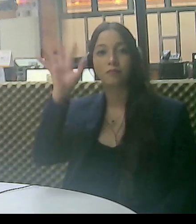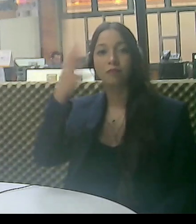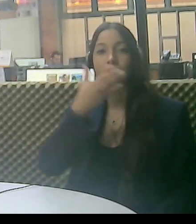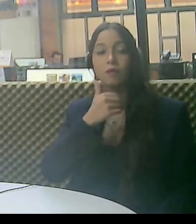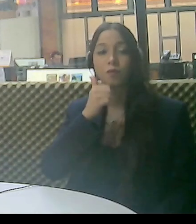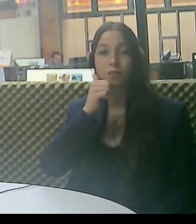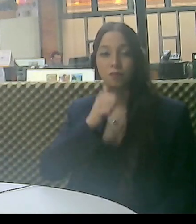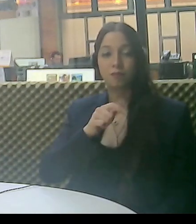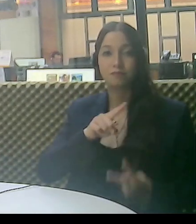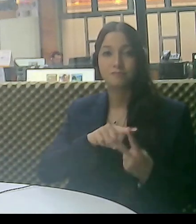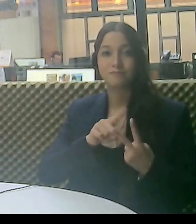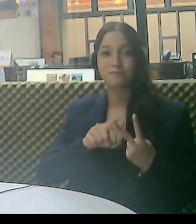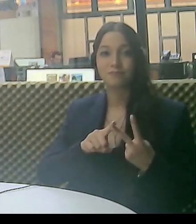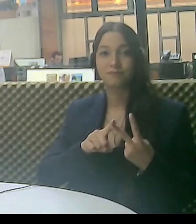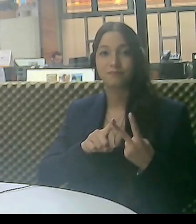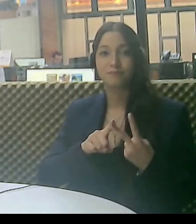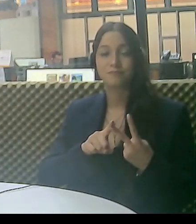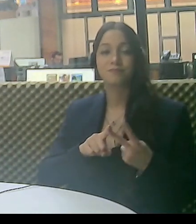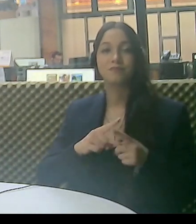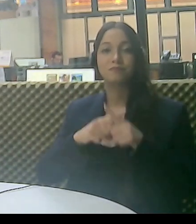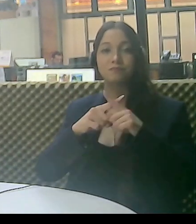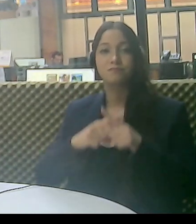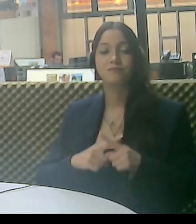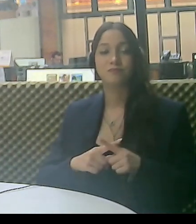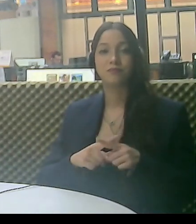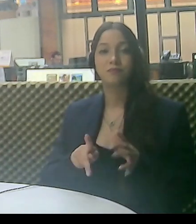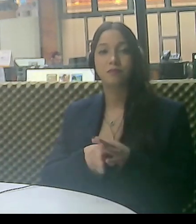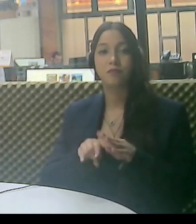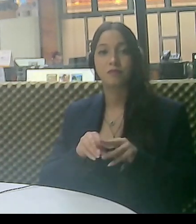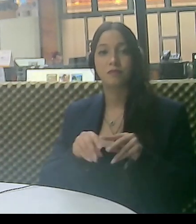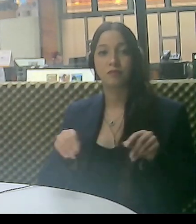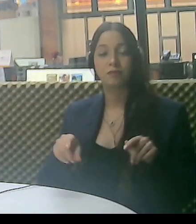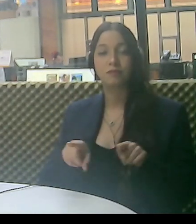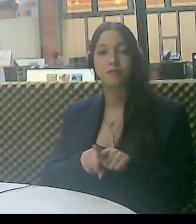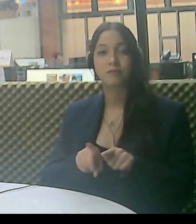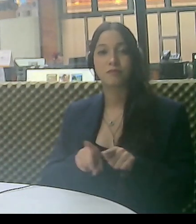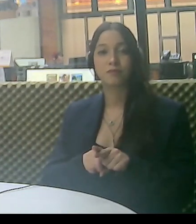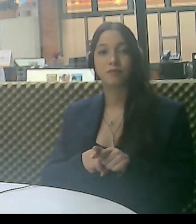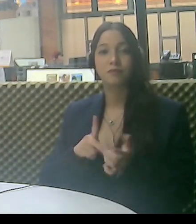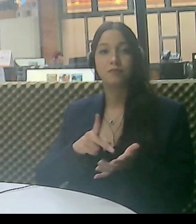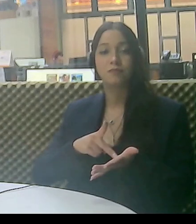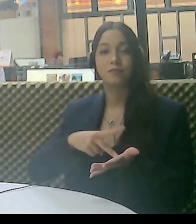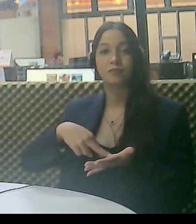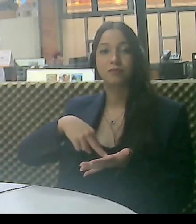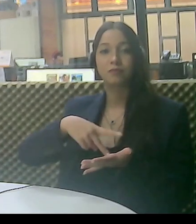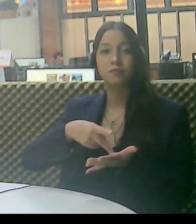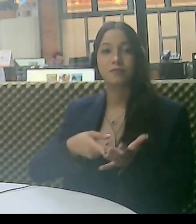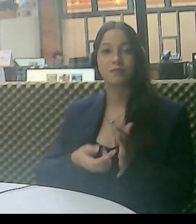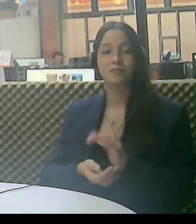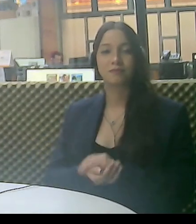masculina e feminina, a Copa FUTEL de Esportes de Areia e a Copa FUTEL de Ginástica Artística.